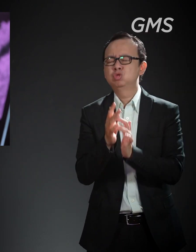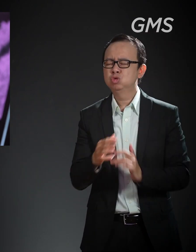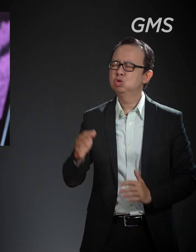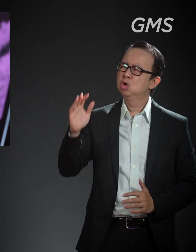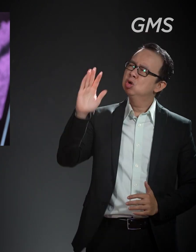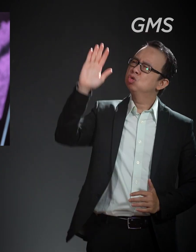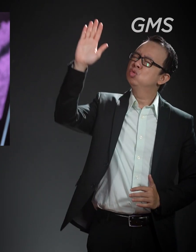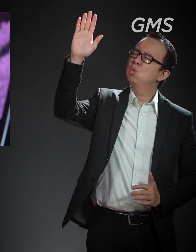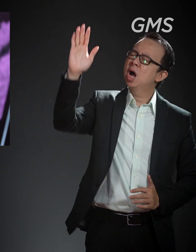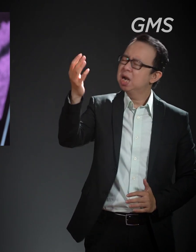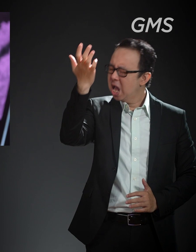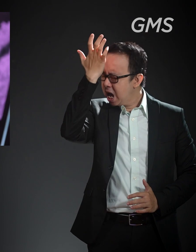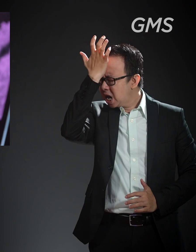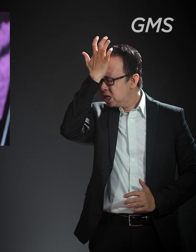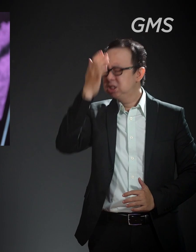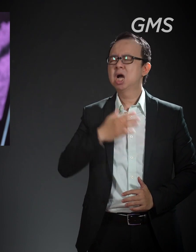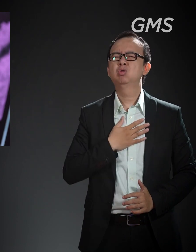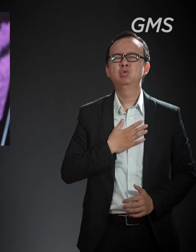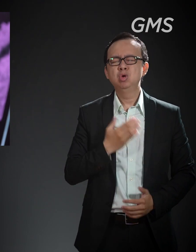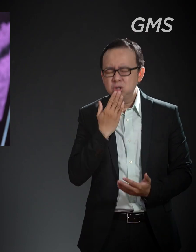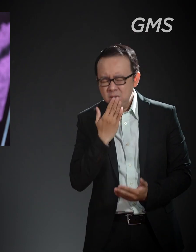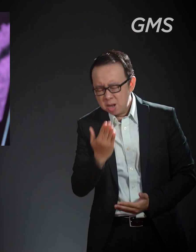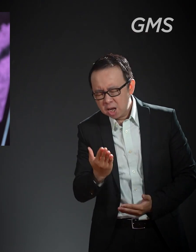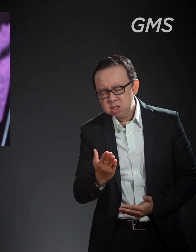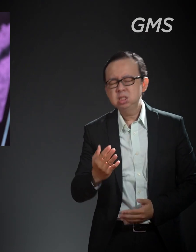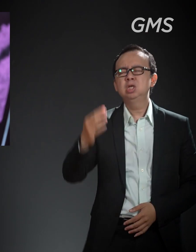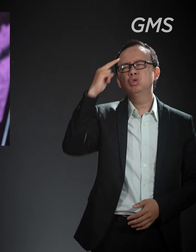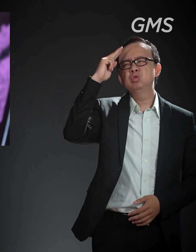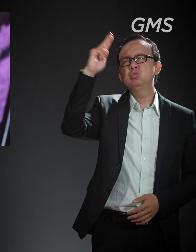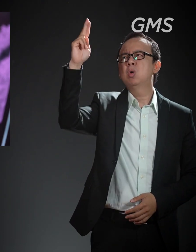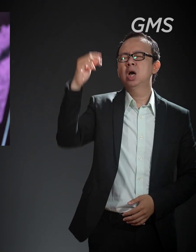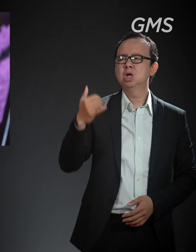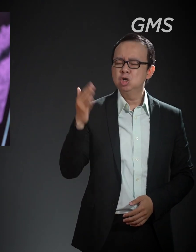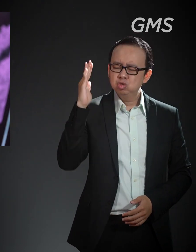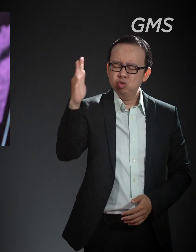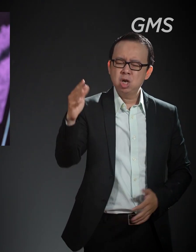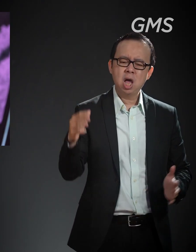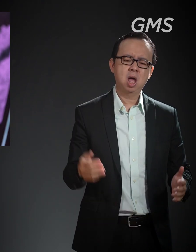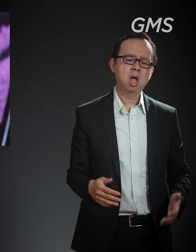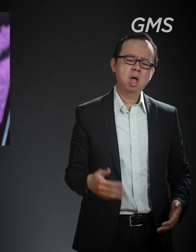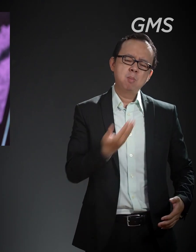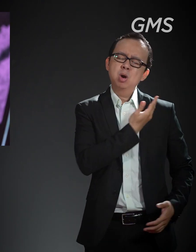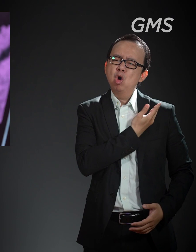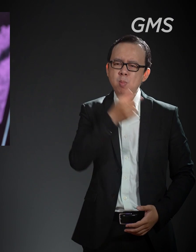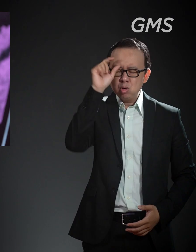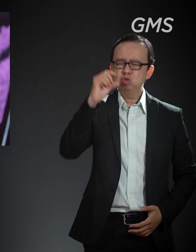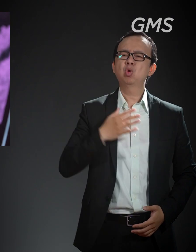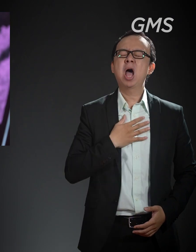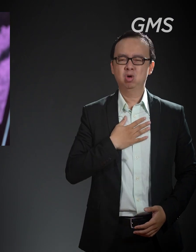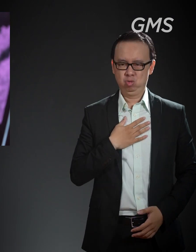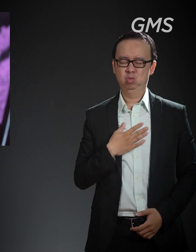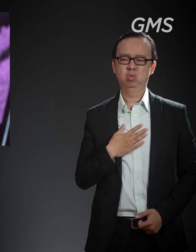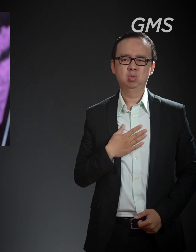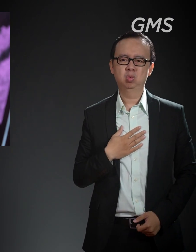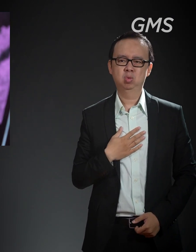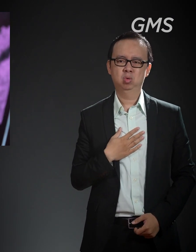sudah berkorban untuk aku. Kaulah harta terbesar. Dalam nama Yesus. Dan pada hari malam